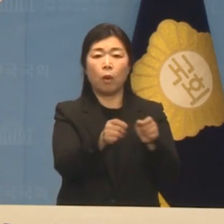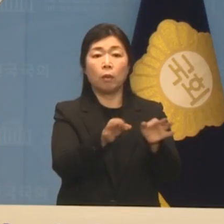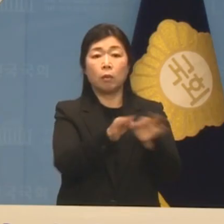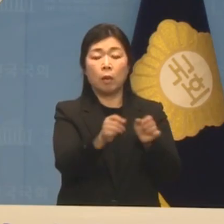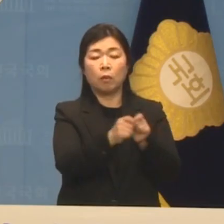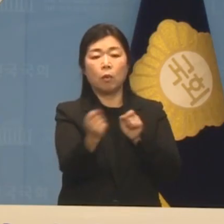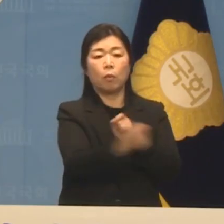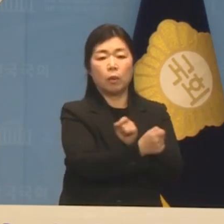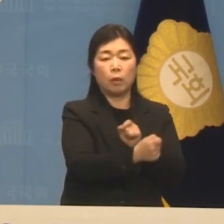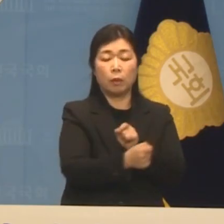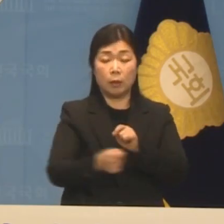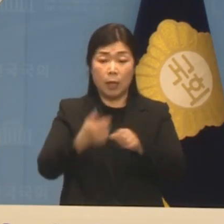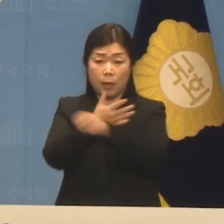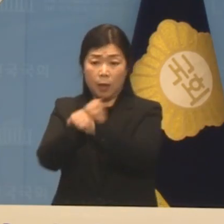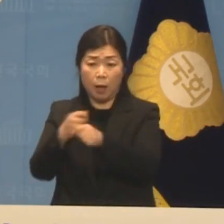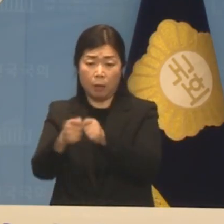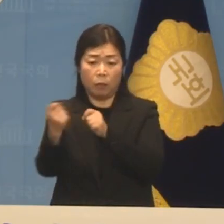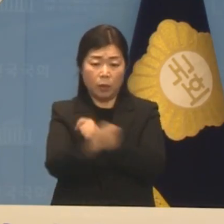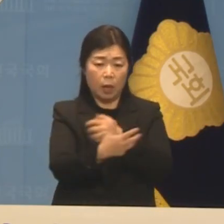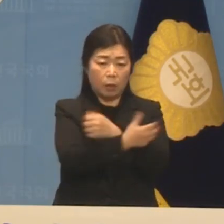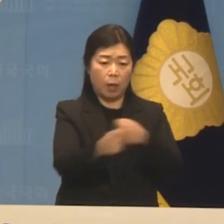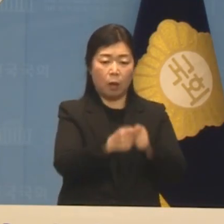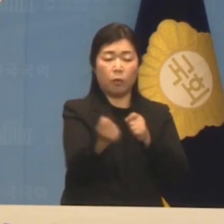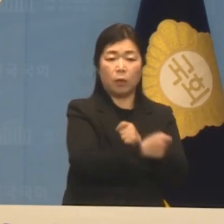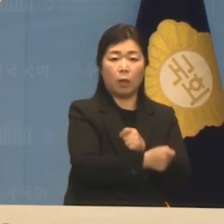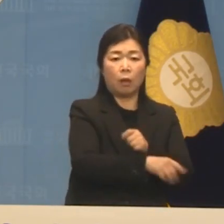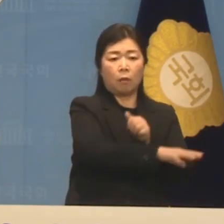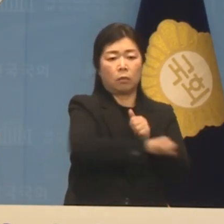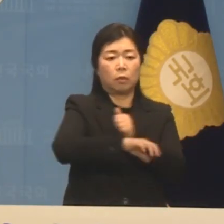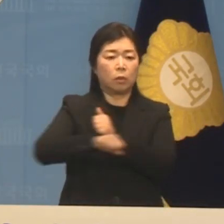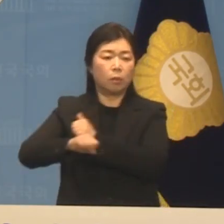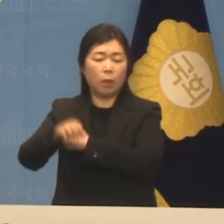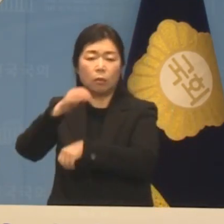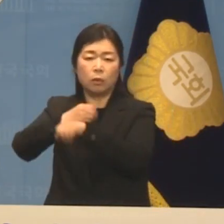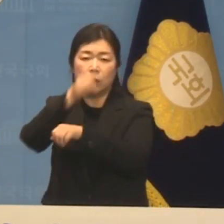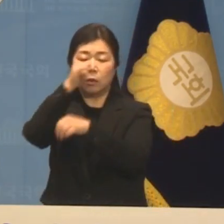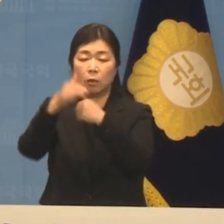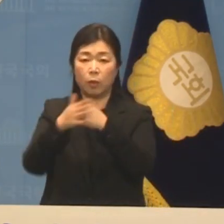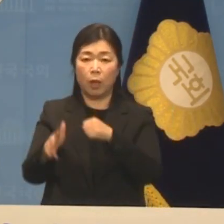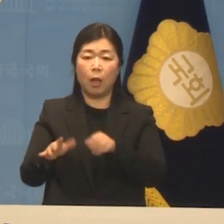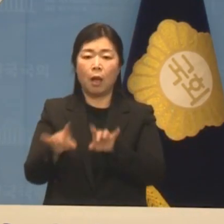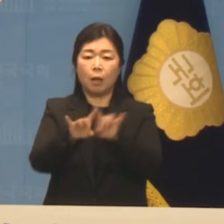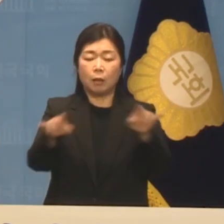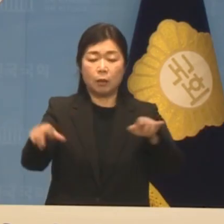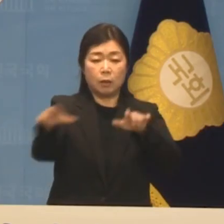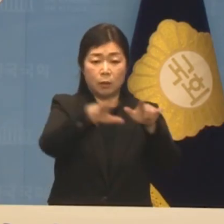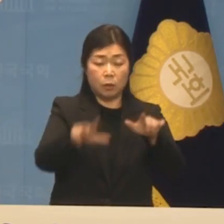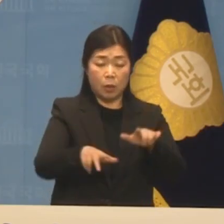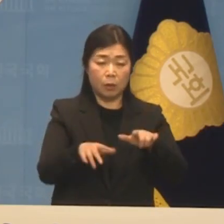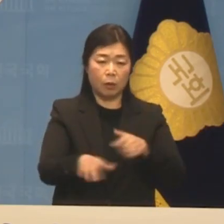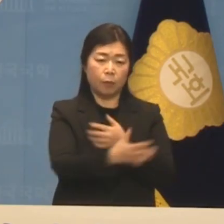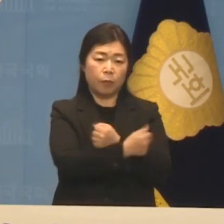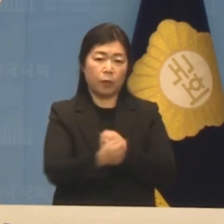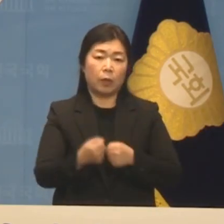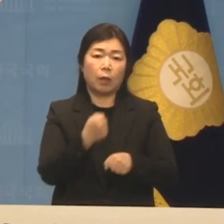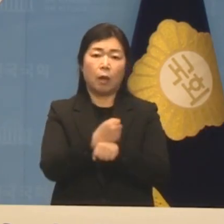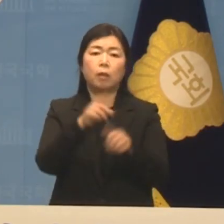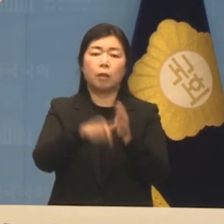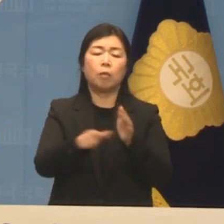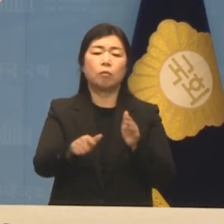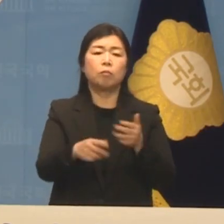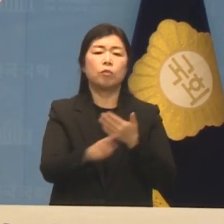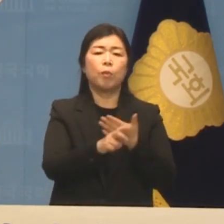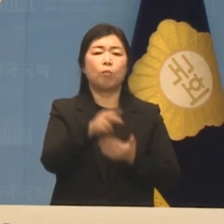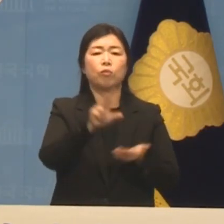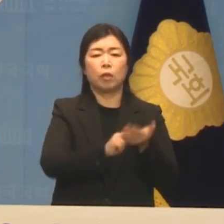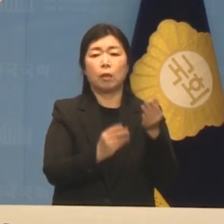특히 전국적 인력을 갖춘 쿠팡의 영업점들은 각 지역별 영업점에 재위탁을 하는 등 불공정 거래 행위가 확산되고